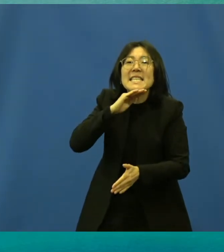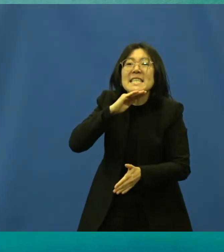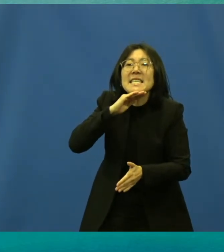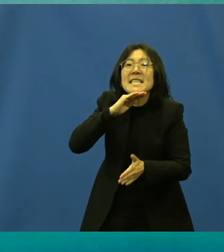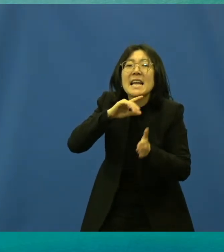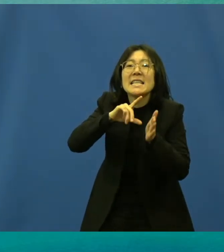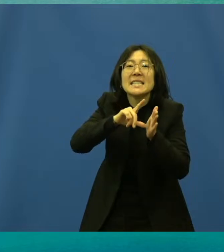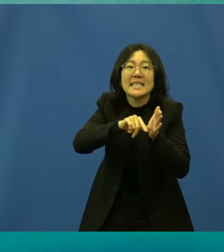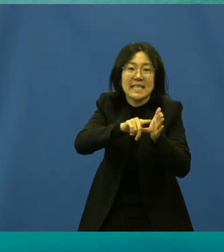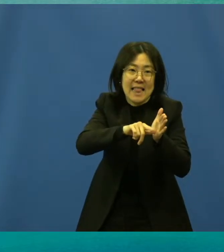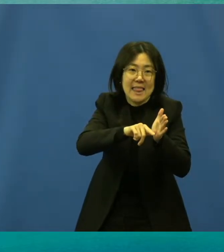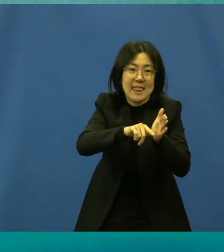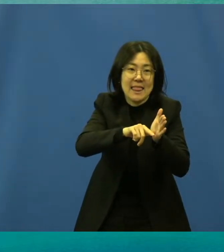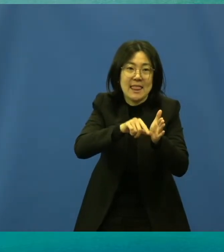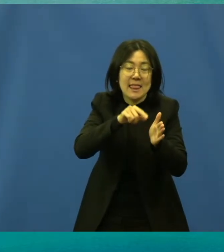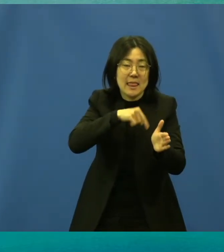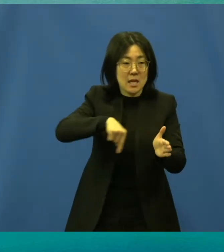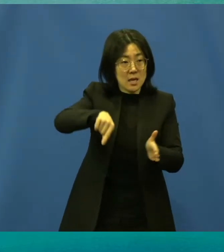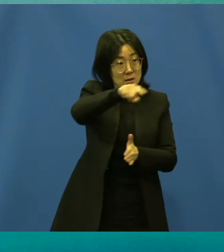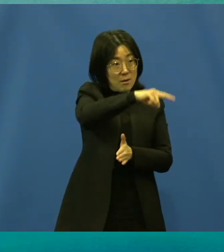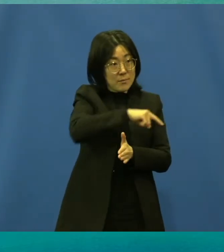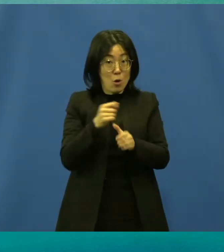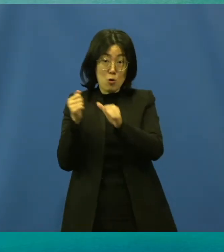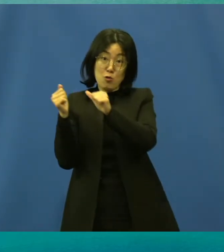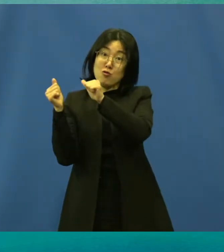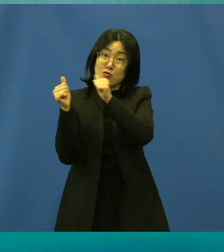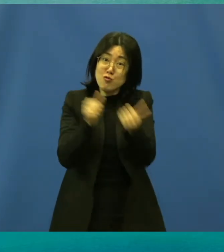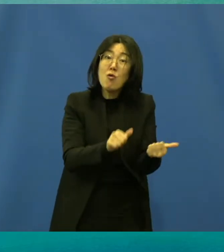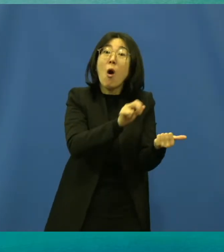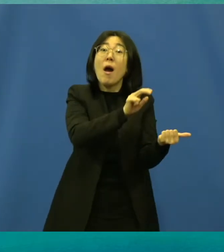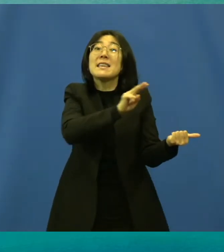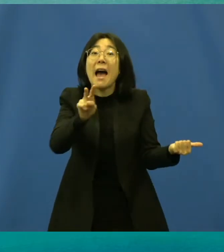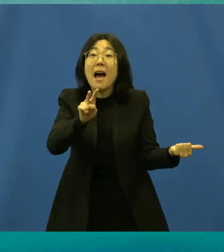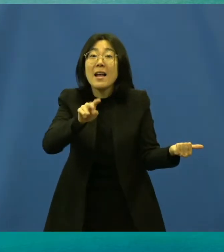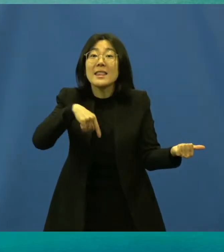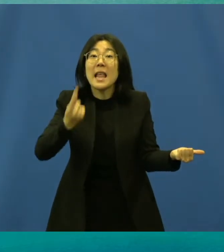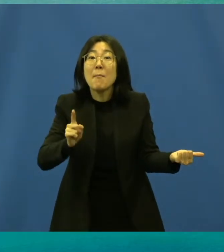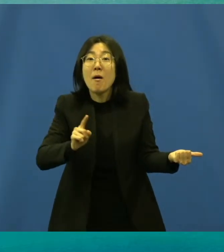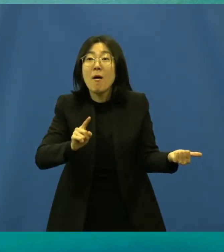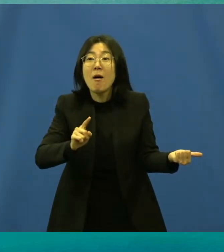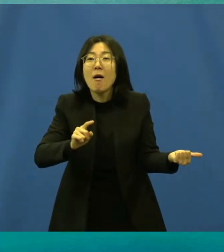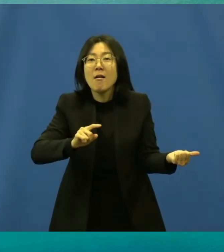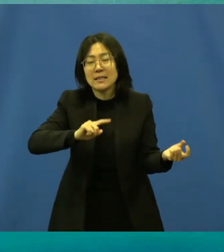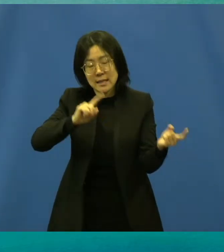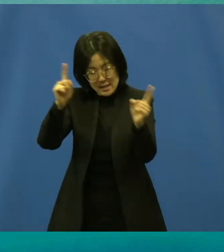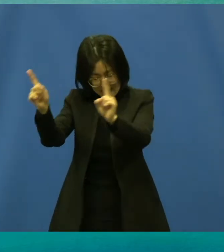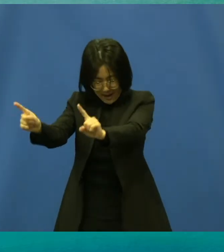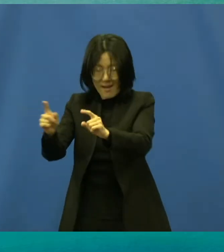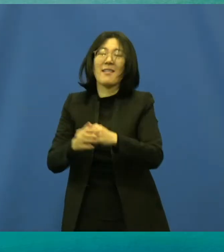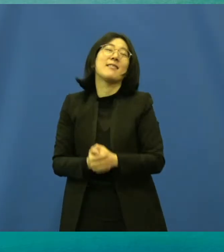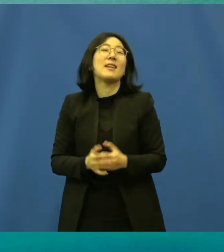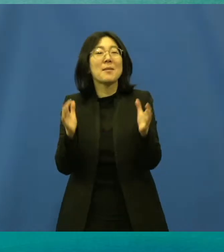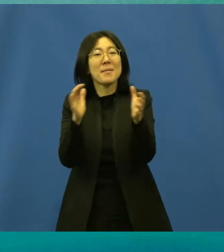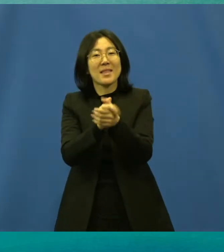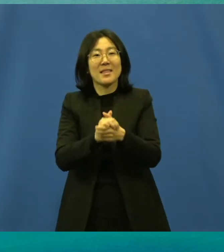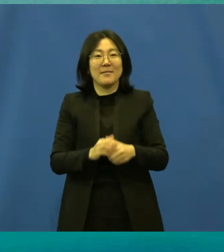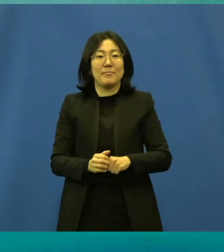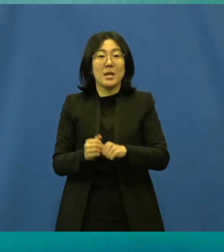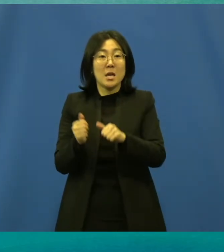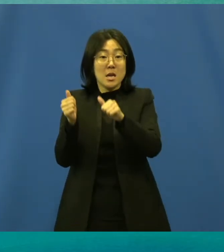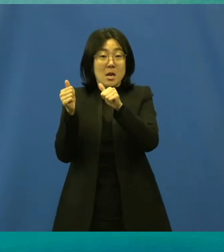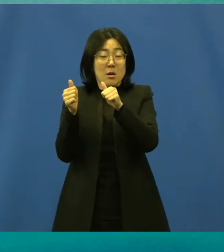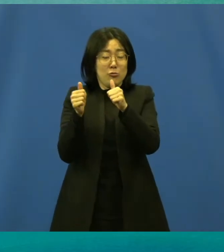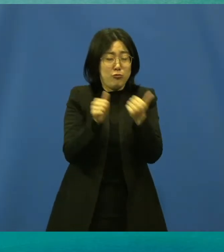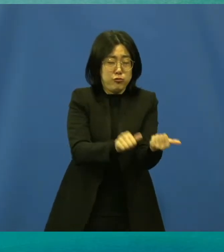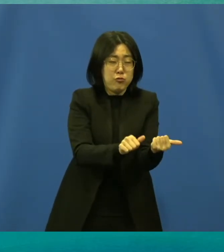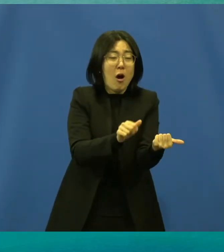그는 죽음의 과정을 통과해야 합니다. 죽어야 산다는 거죠. 하나님이 죽고자 하면